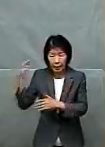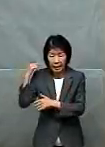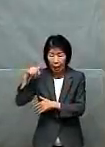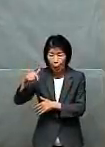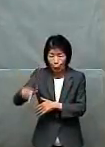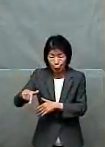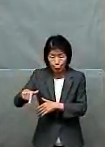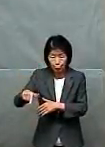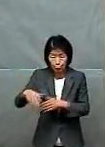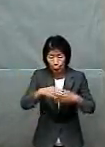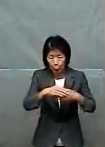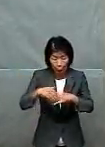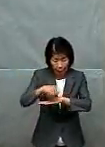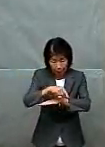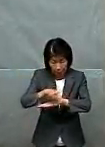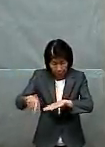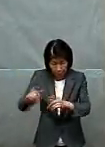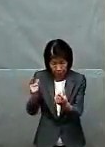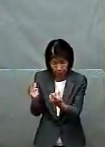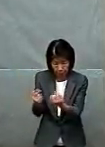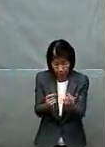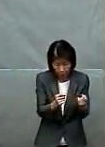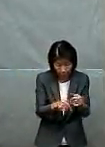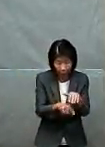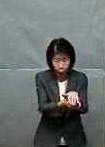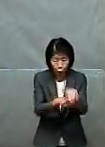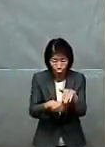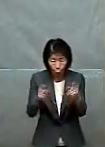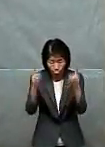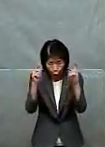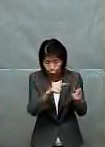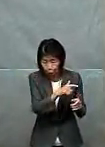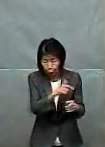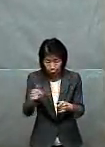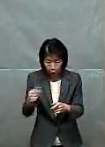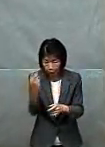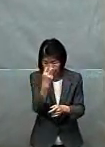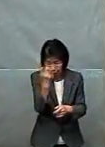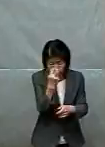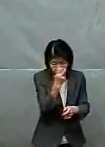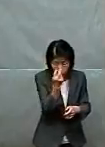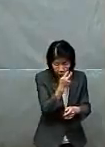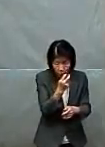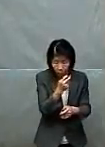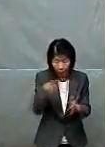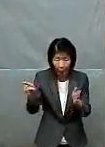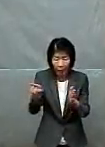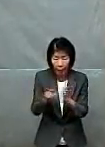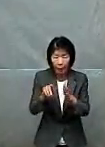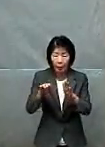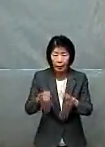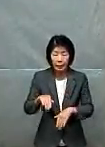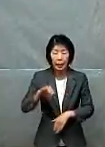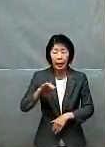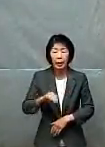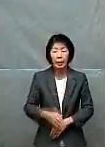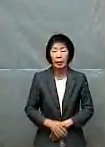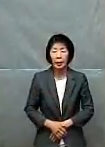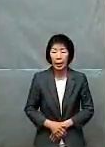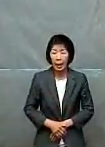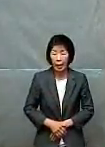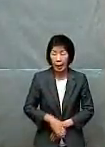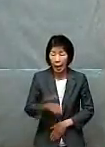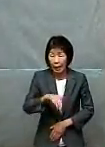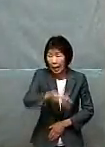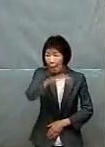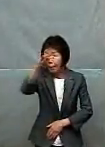ラインに基づいて、農畜産物の放射性物質検査を実施してきておりますが、山に自